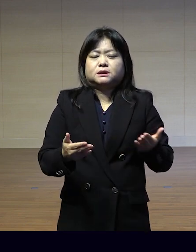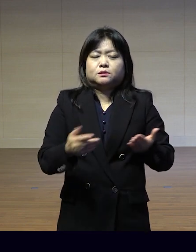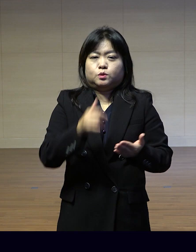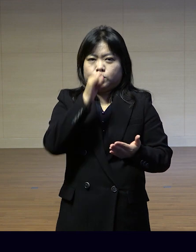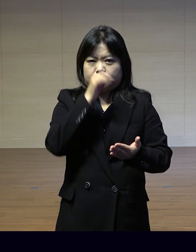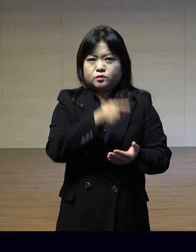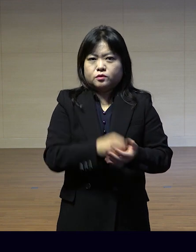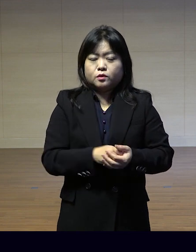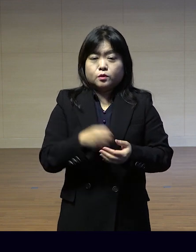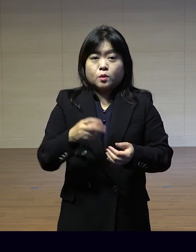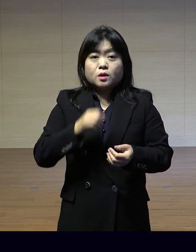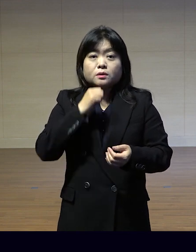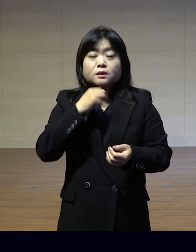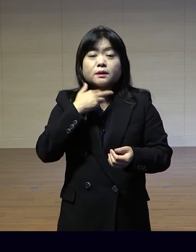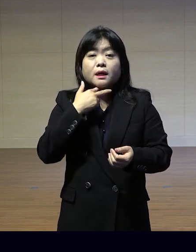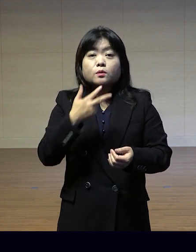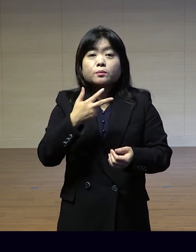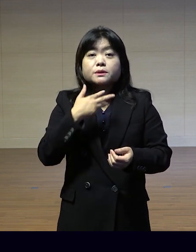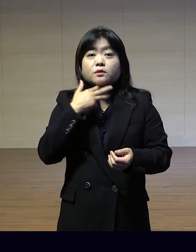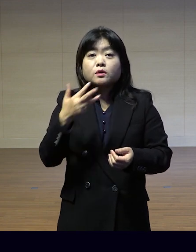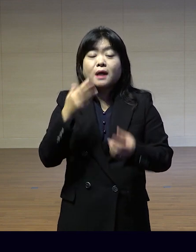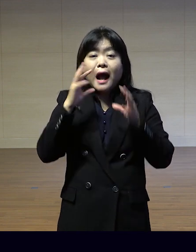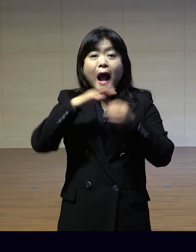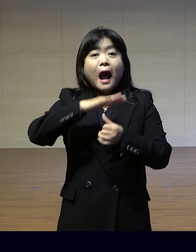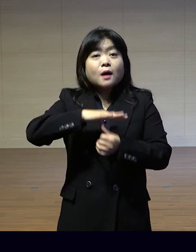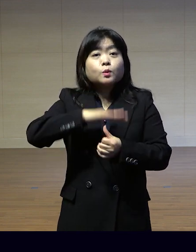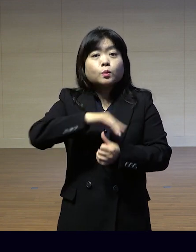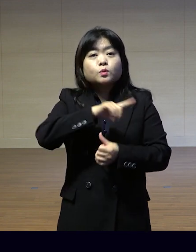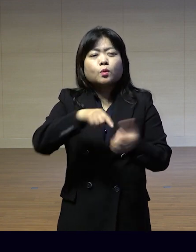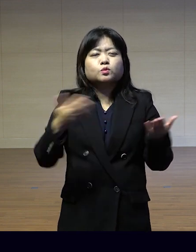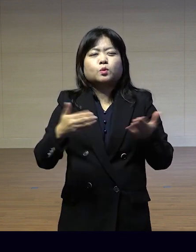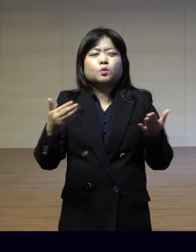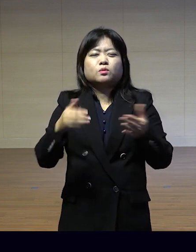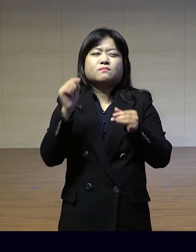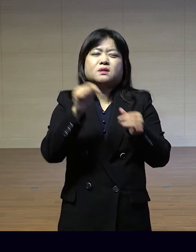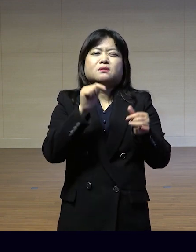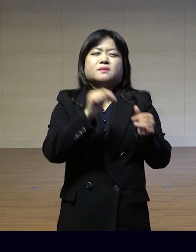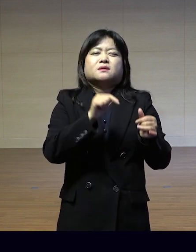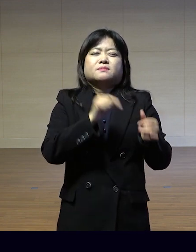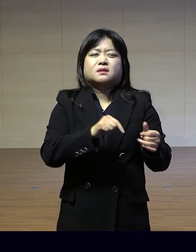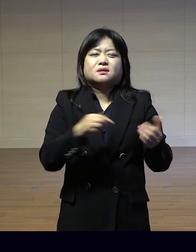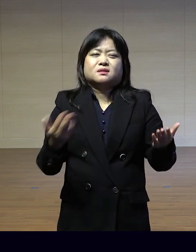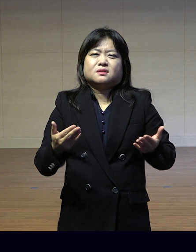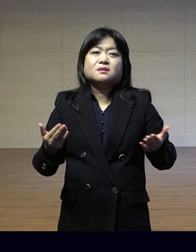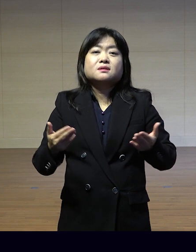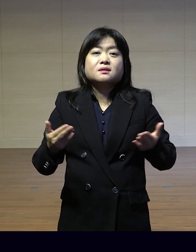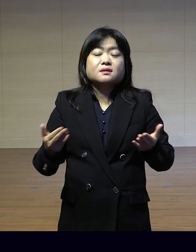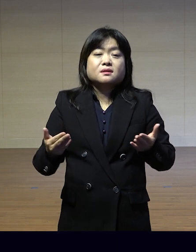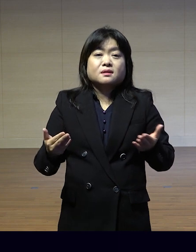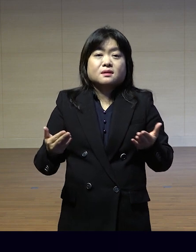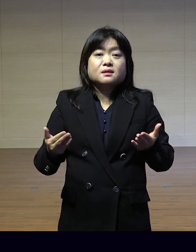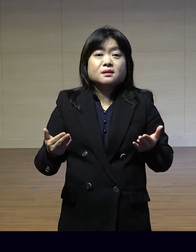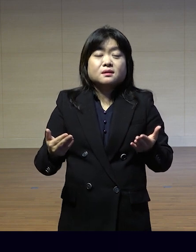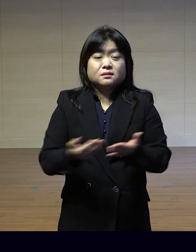그리고 7살, 8살 먹은 아동들까지 그런 노동 현장에서